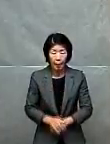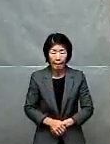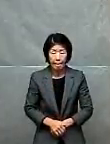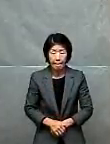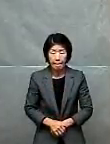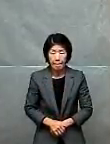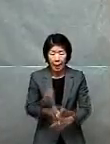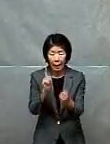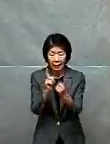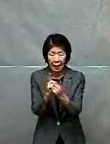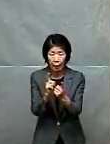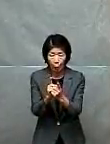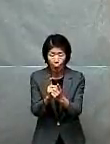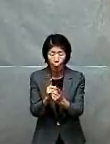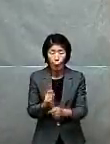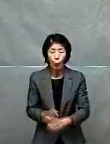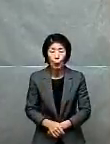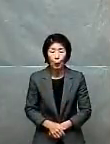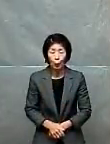の対応といいますかね、